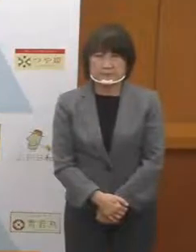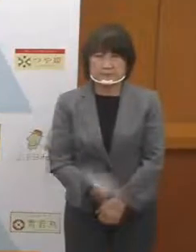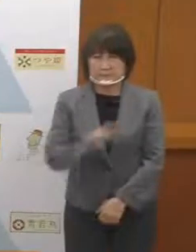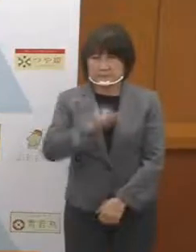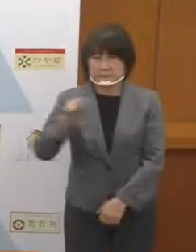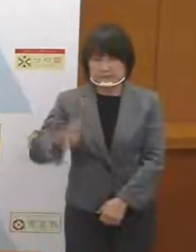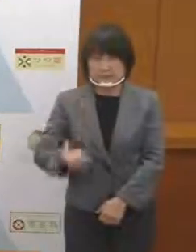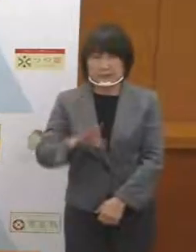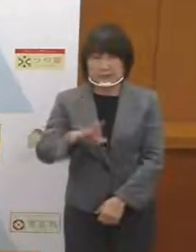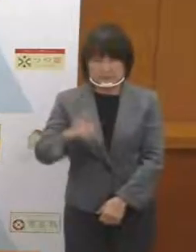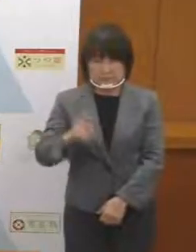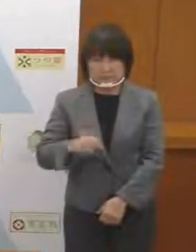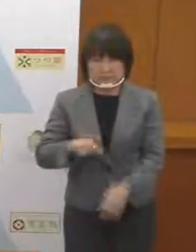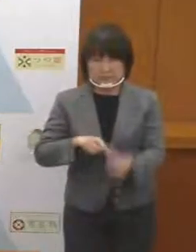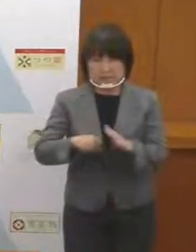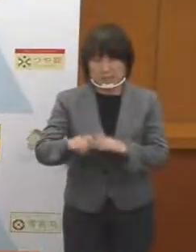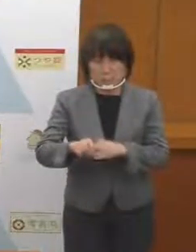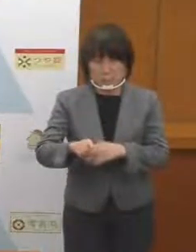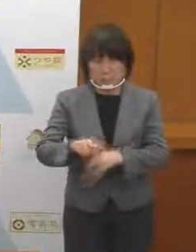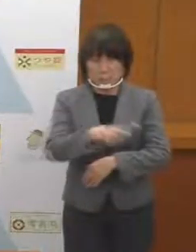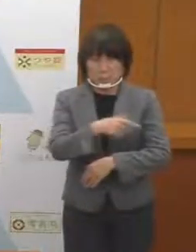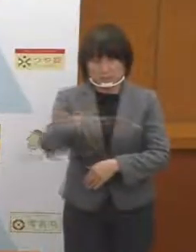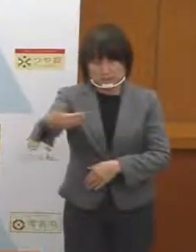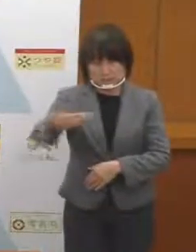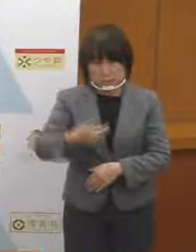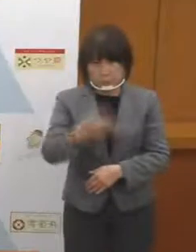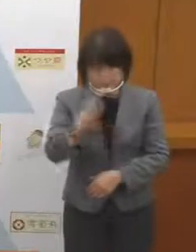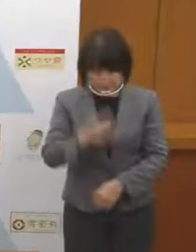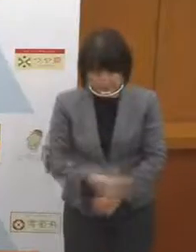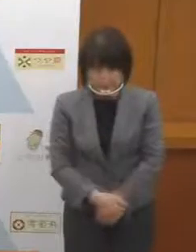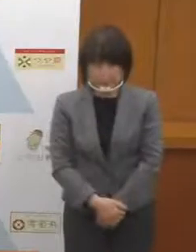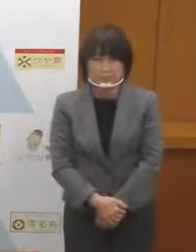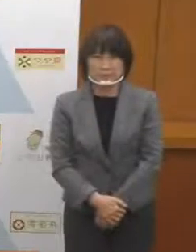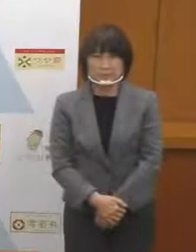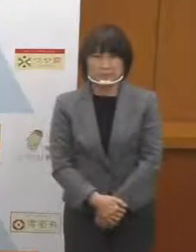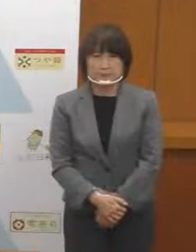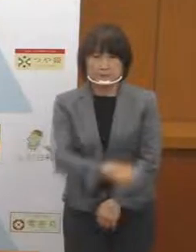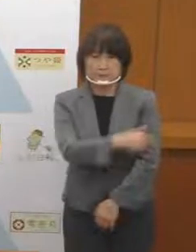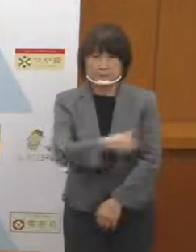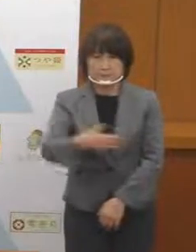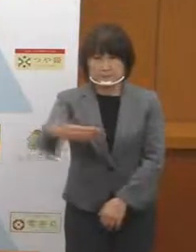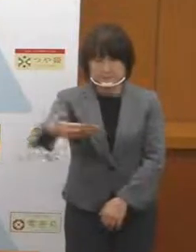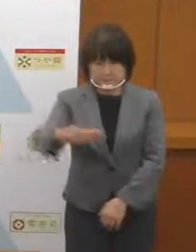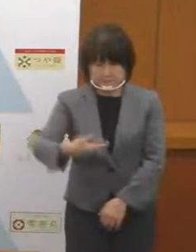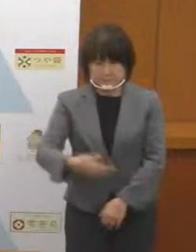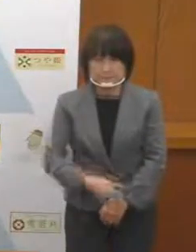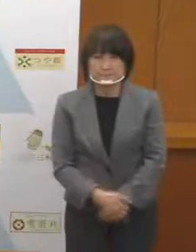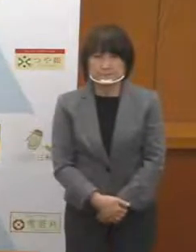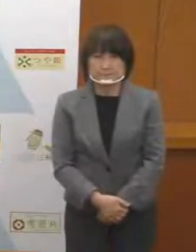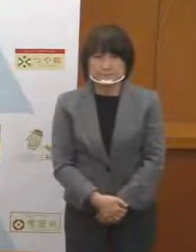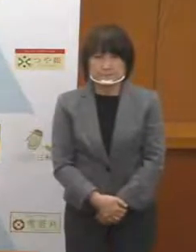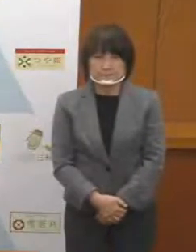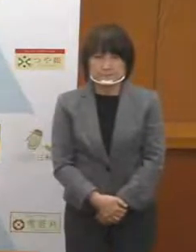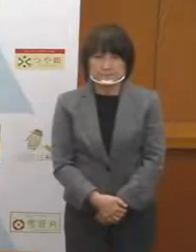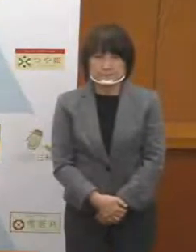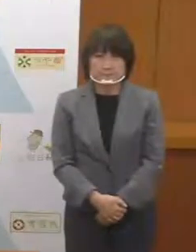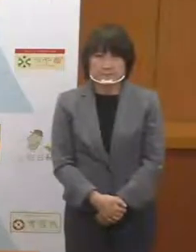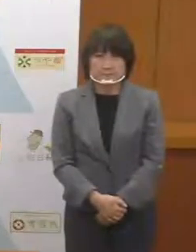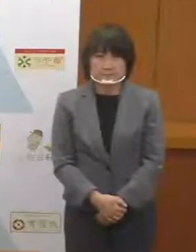それでは始めに代表者さんからご質問をお願いいたしますnhk の悲しきですよろしくお願い致し